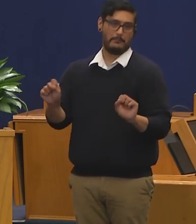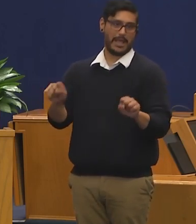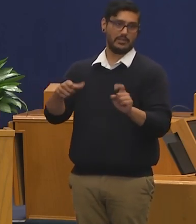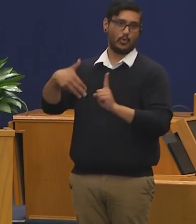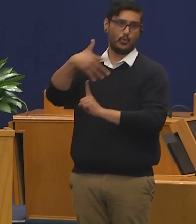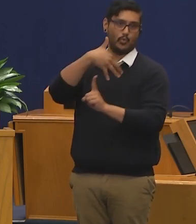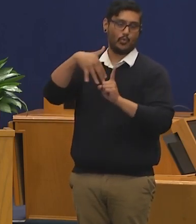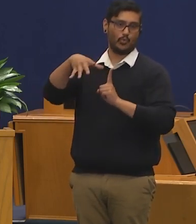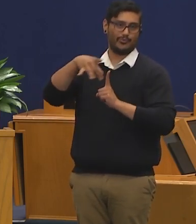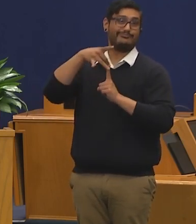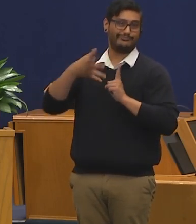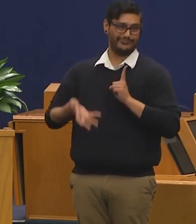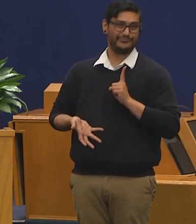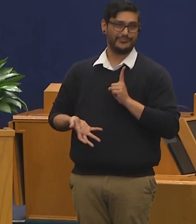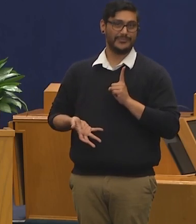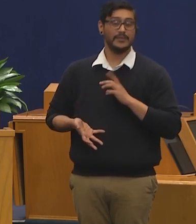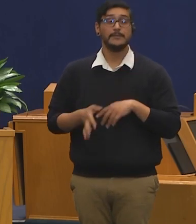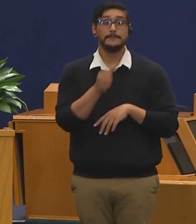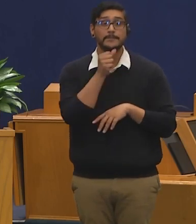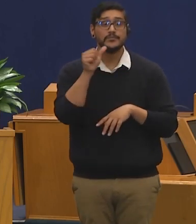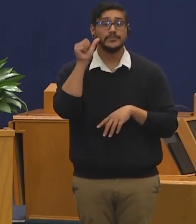partir de ayer, más de